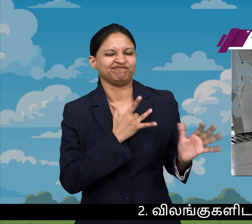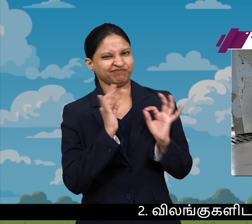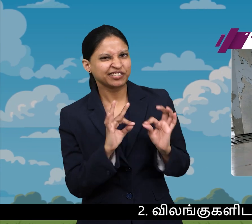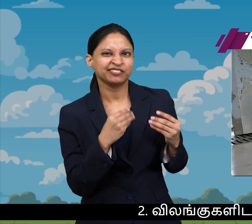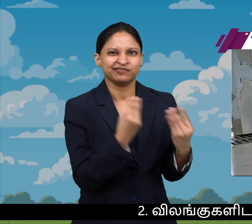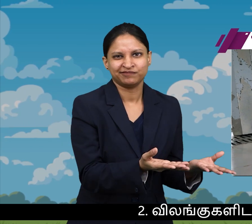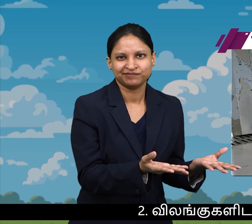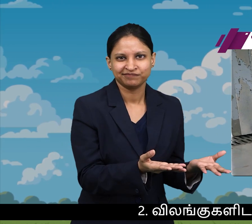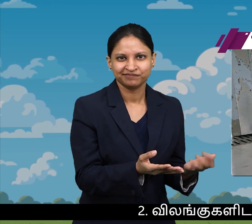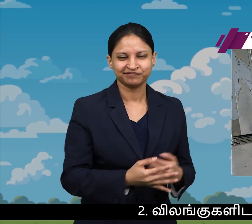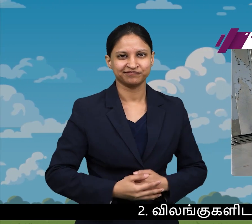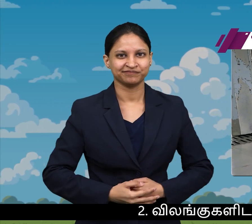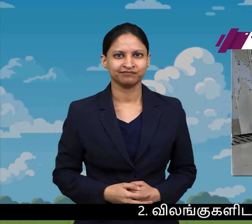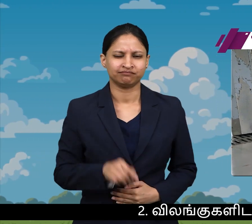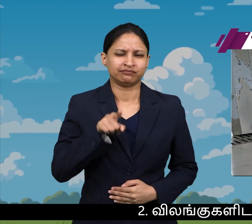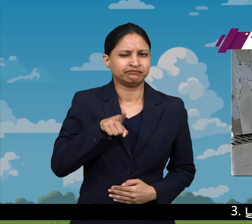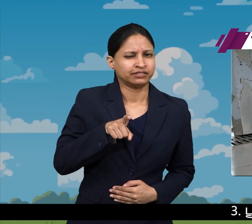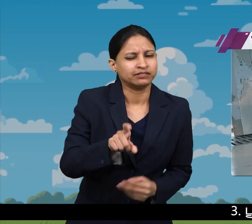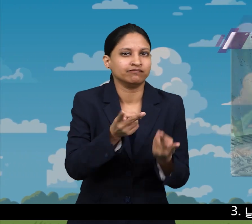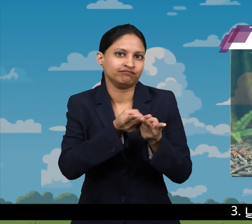விலங்குகளிடம் கருணை காட்டுதல், பூச்சிகள்,